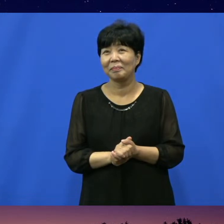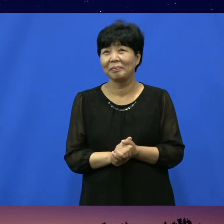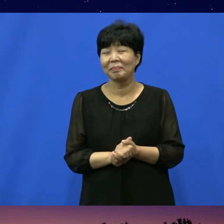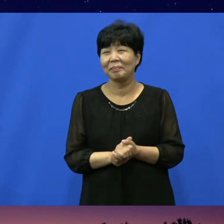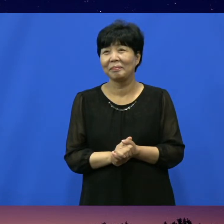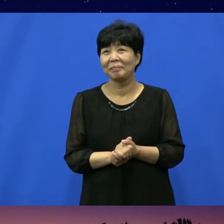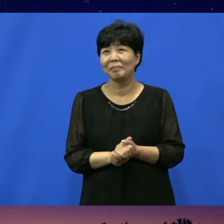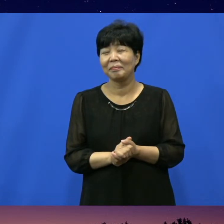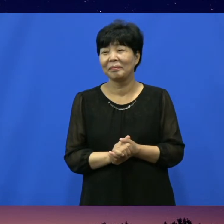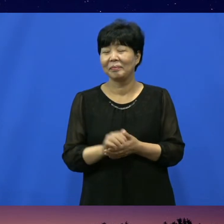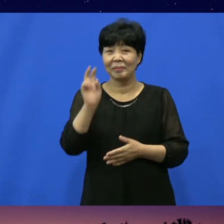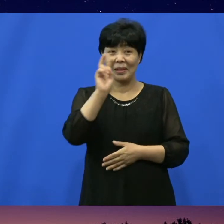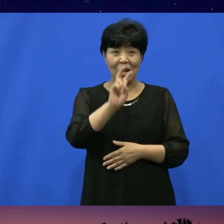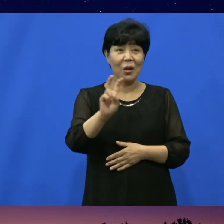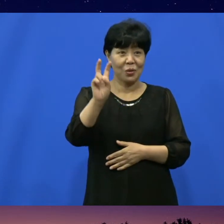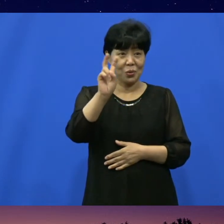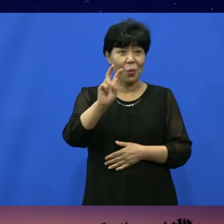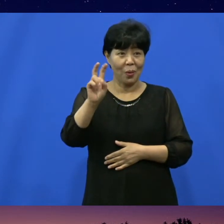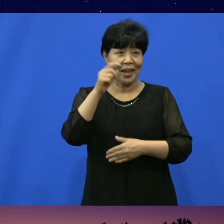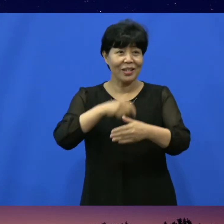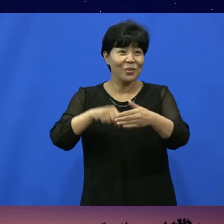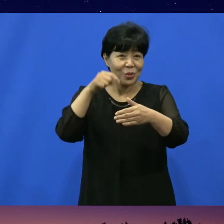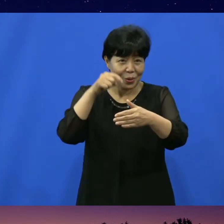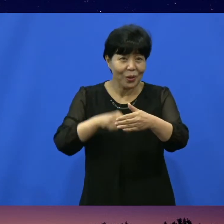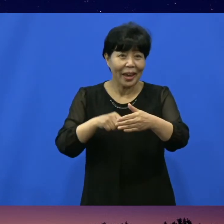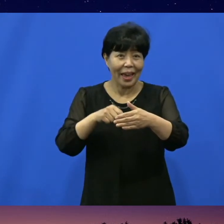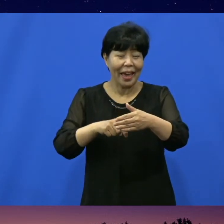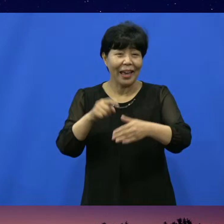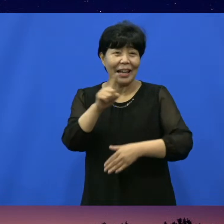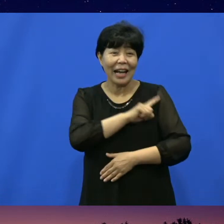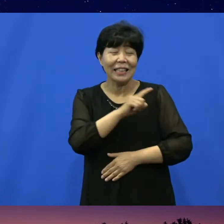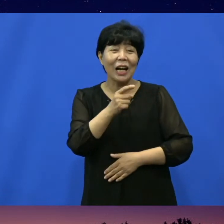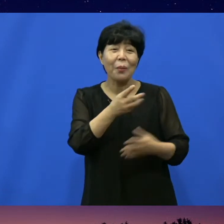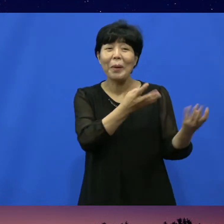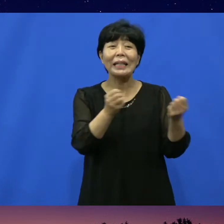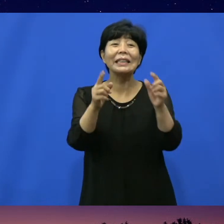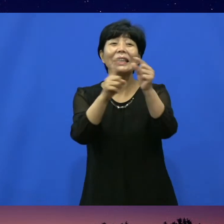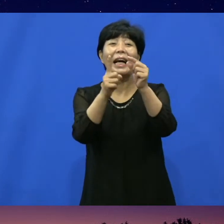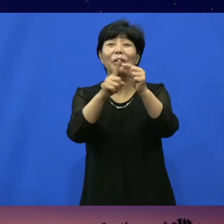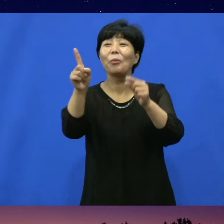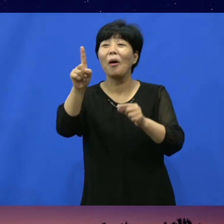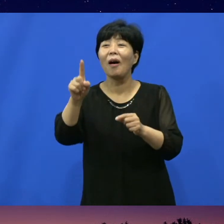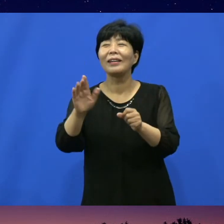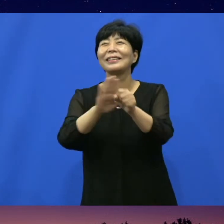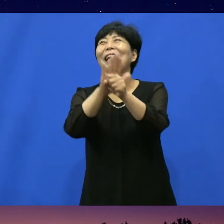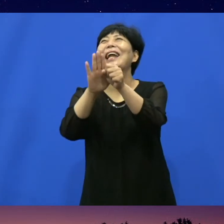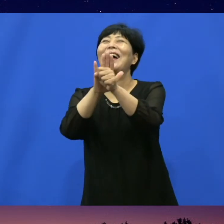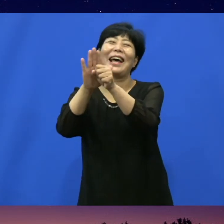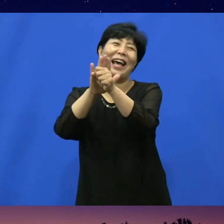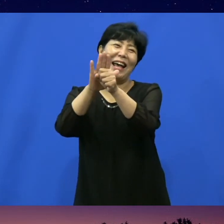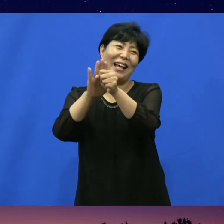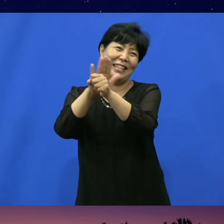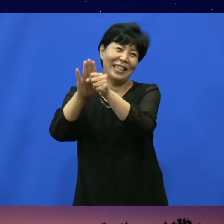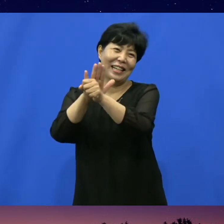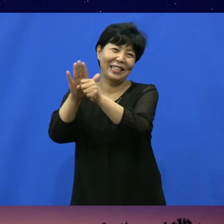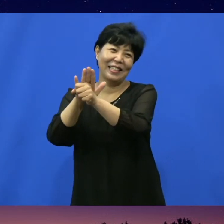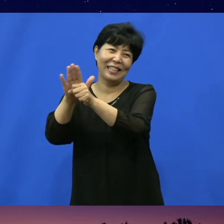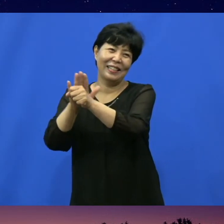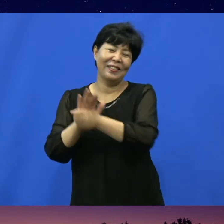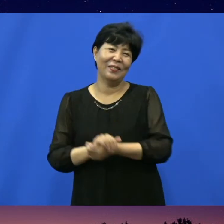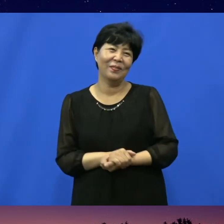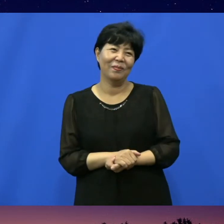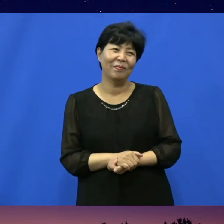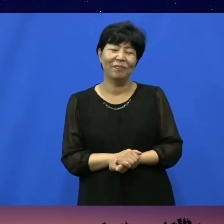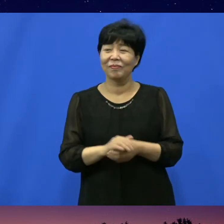여러분 노래에 대중가요도 무슨 노래에 가장 많이 나오는 주제가 뭐예요? 사랑이에요. 사랑. 사랑이에요.